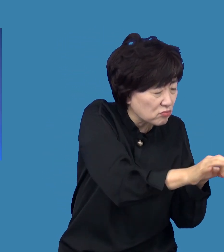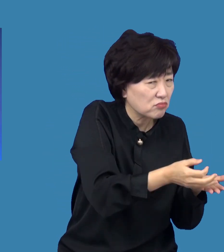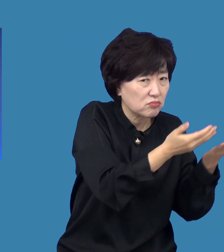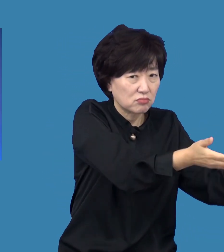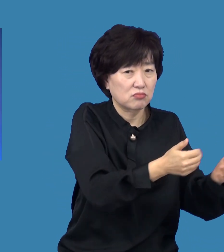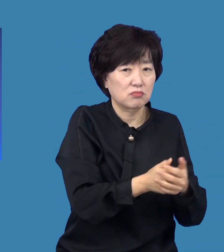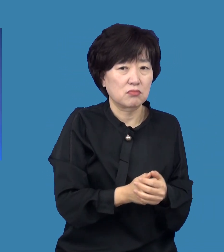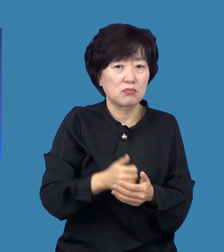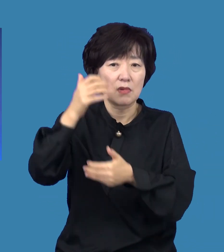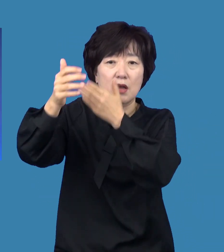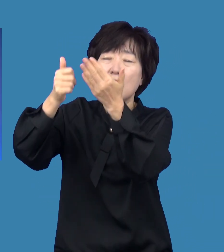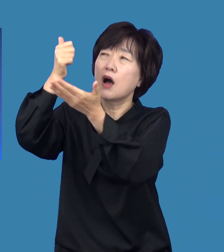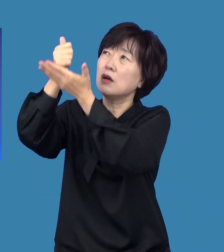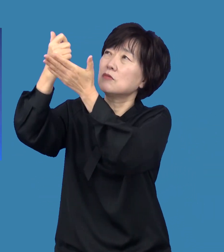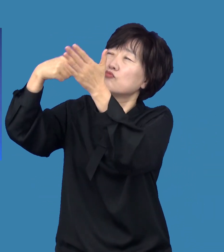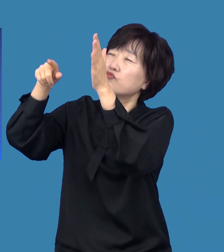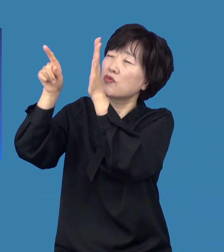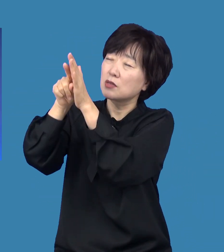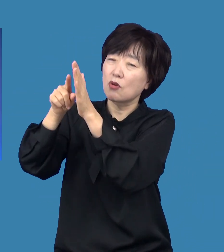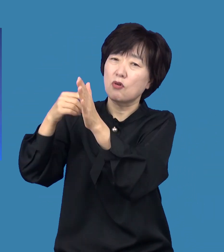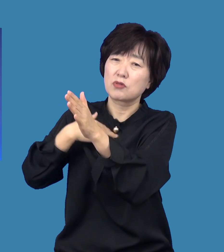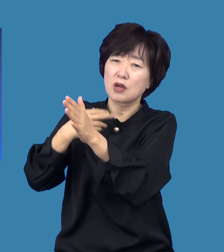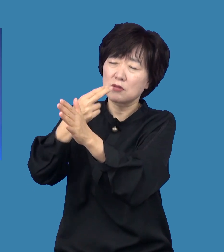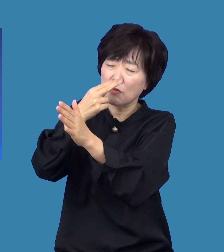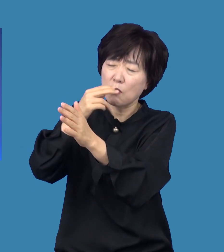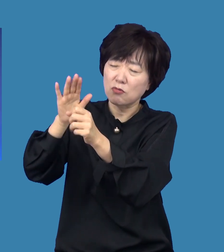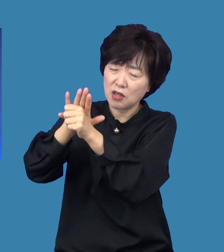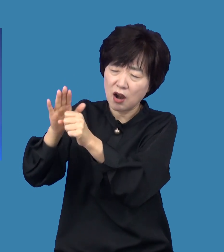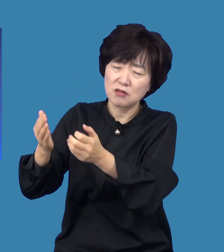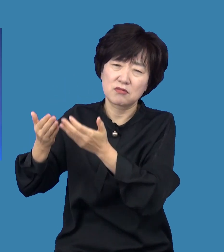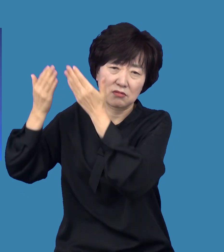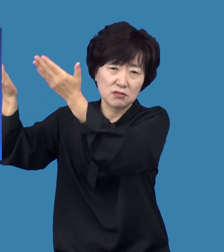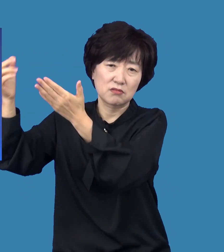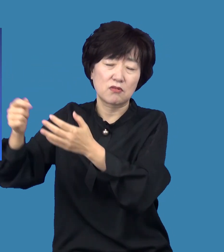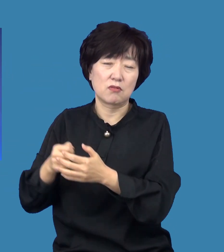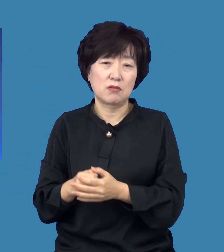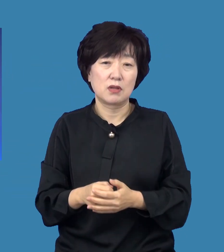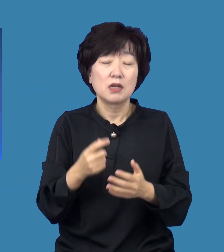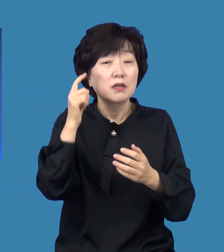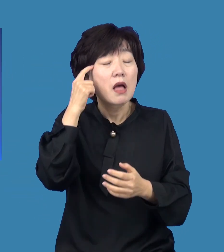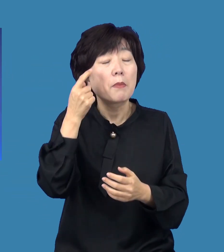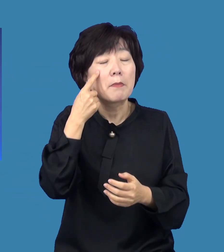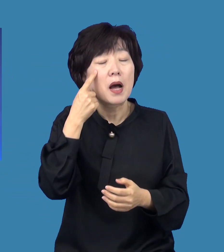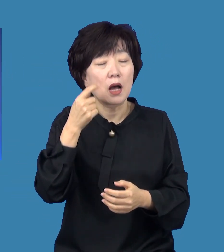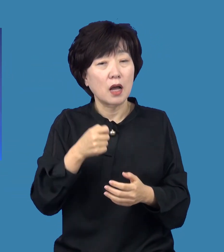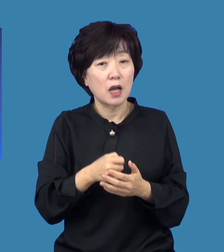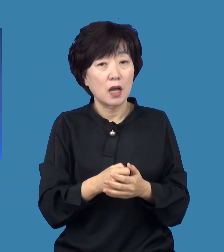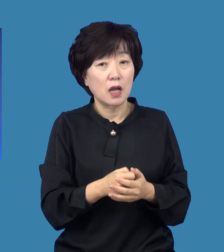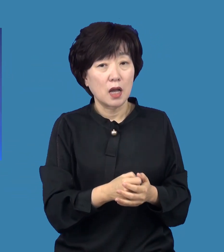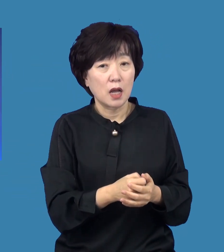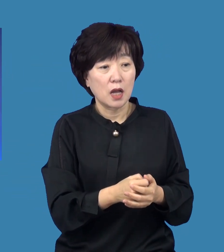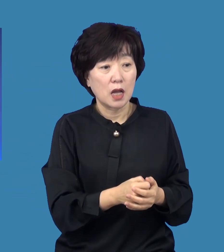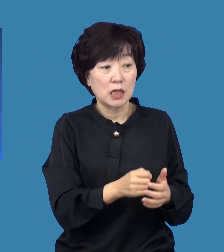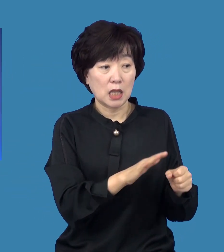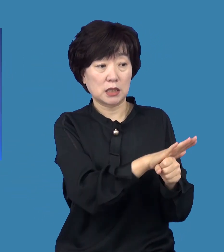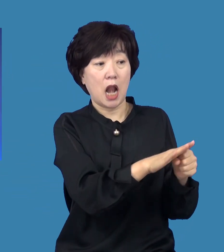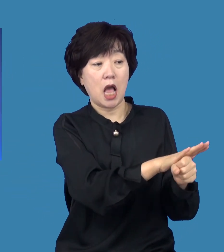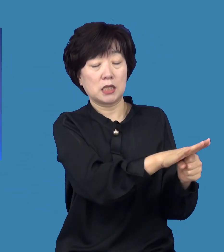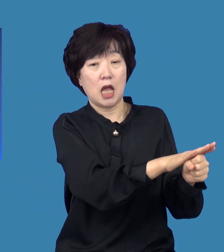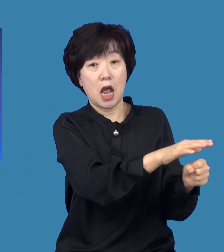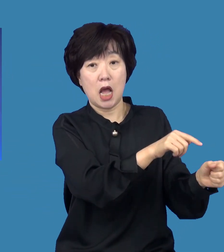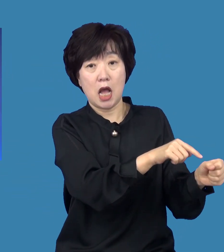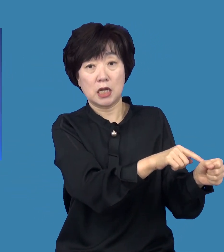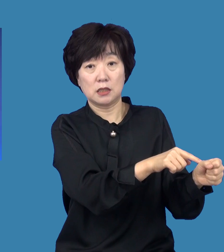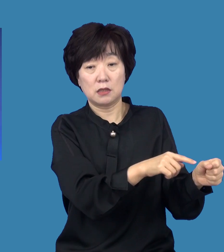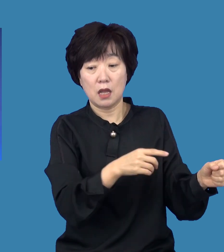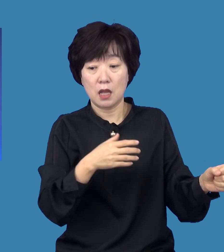거예요. 생각해 보십시오, 여러분. 내가 어떤 사람을 진짜로 사랑하는데 돈이 따라서 움직이지 않는 예가 있나, 한 예라도